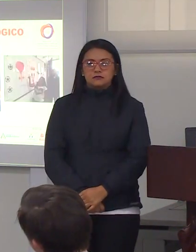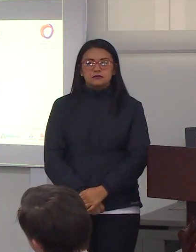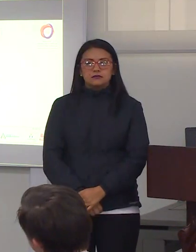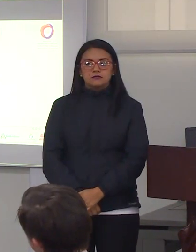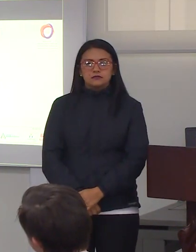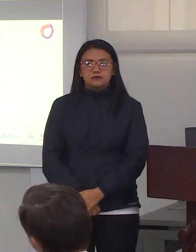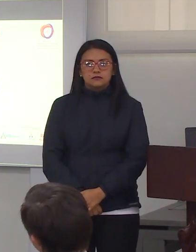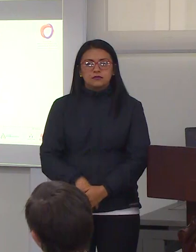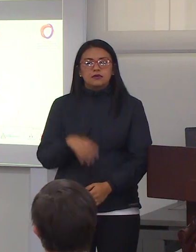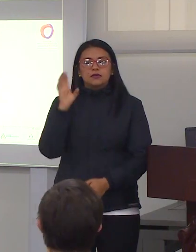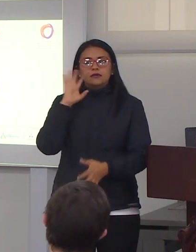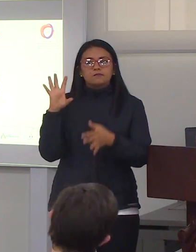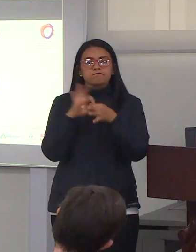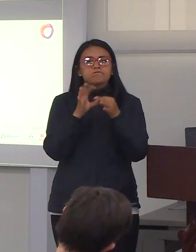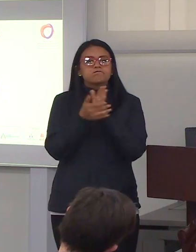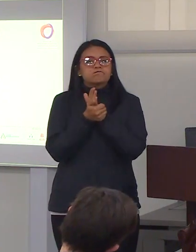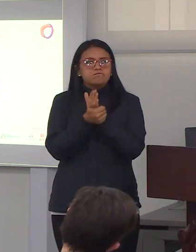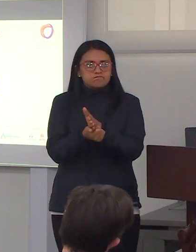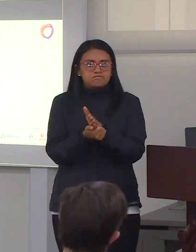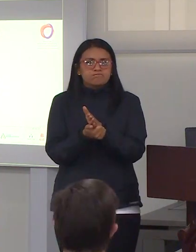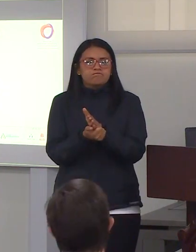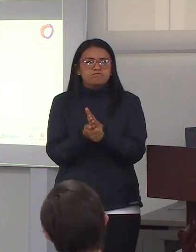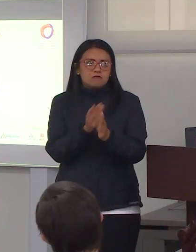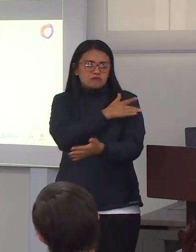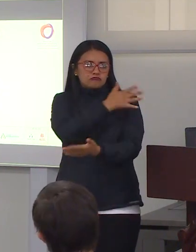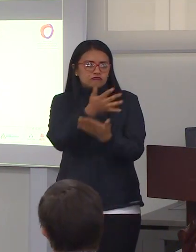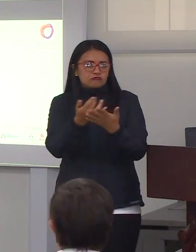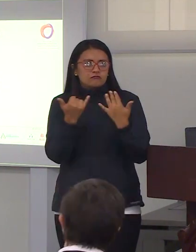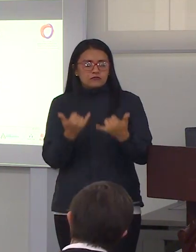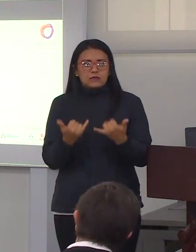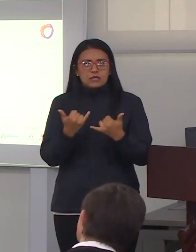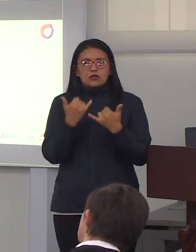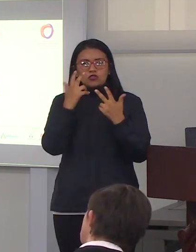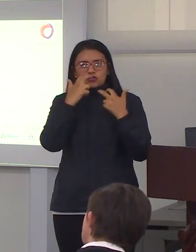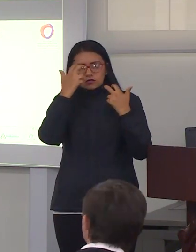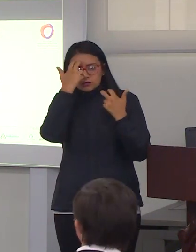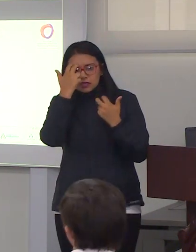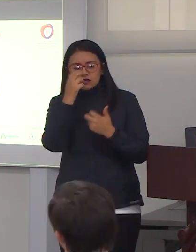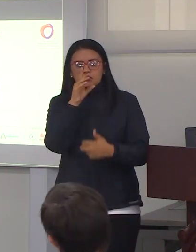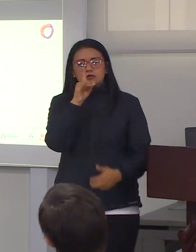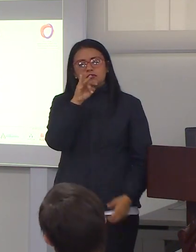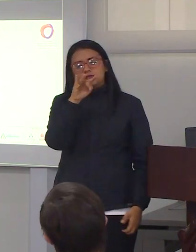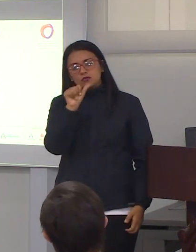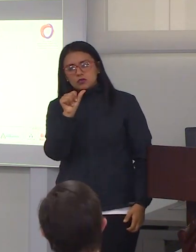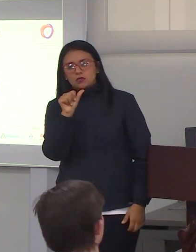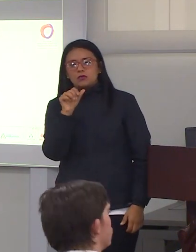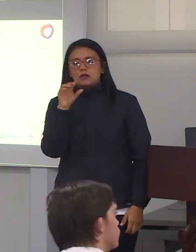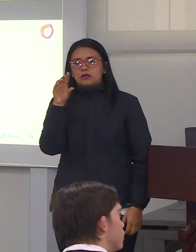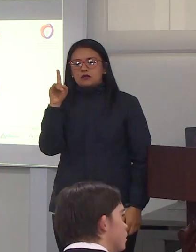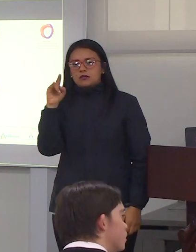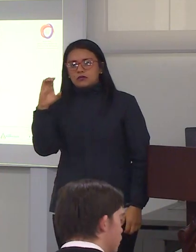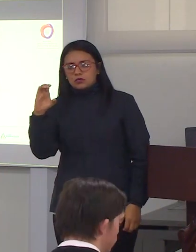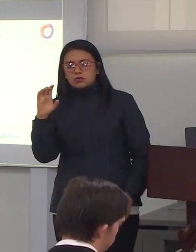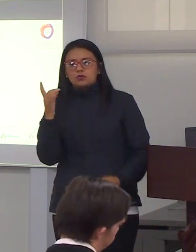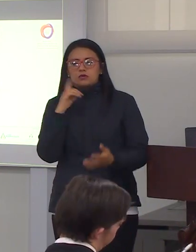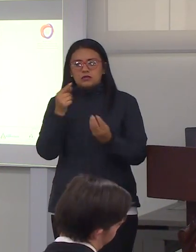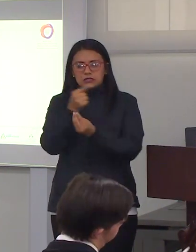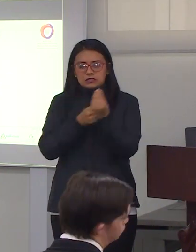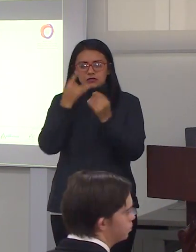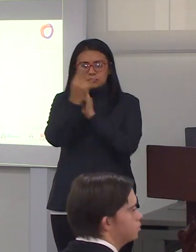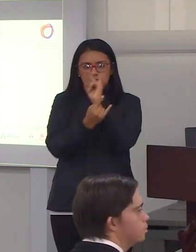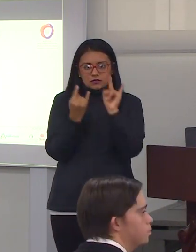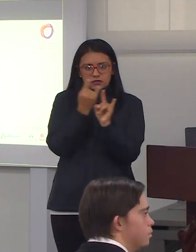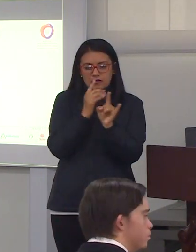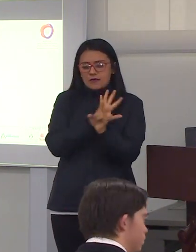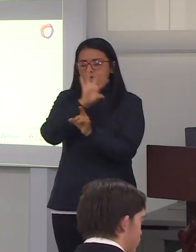Actualizamos la metodología pues hoy en día de común conocimiento, el DUA, el DUD que es el diseño universal para